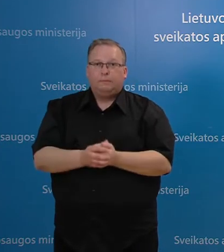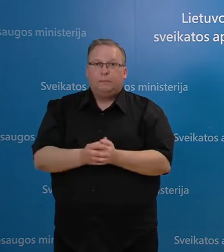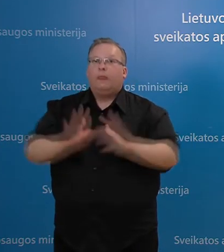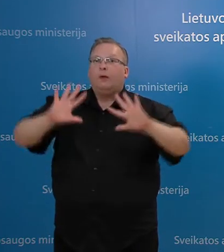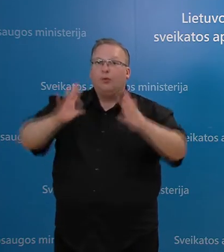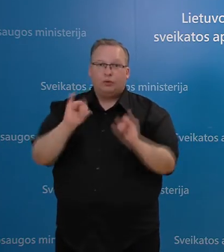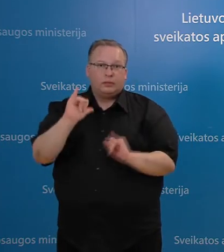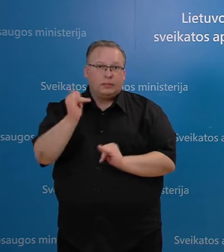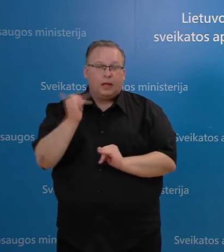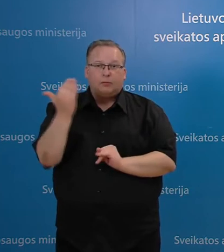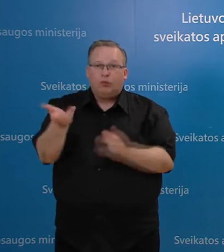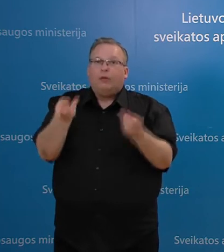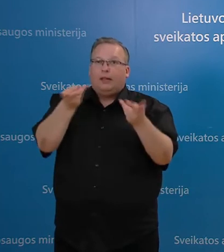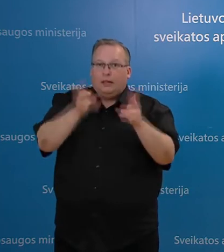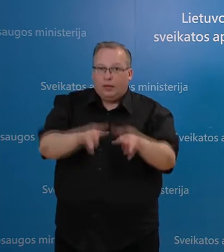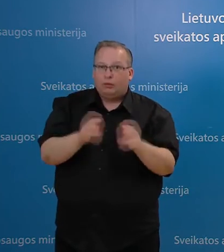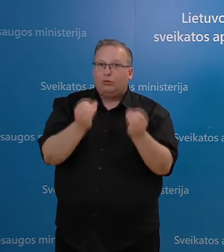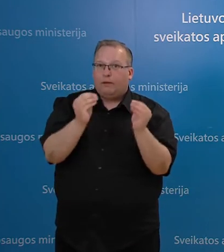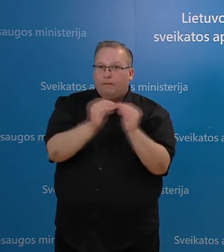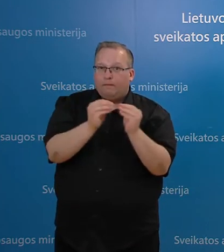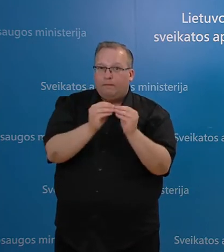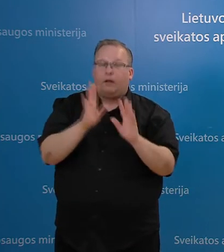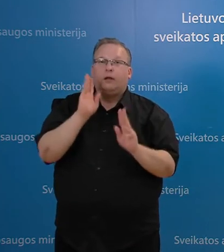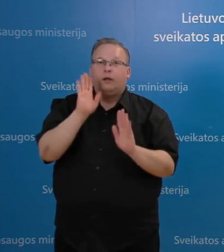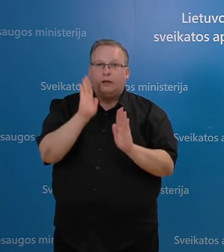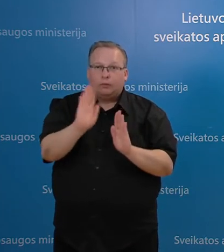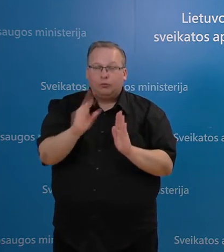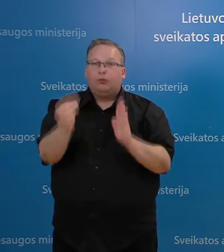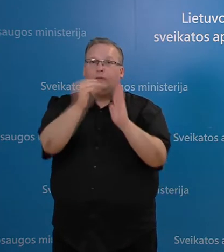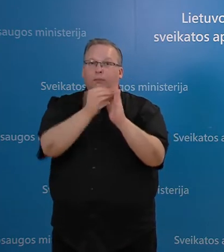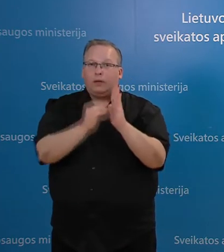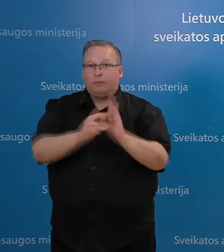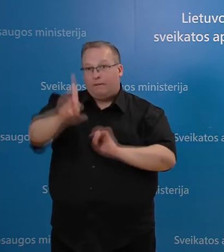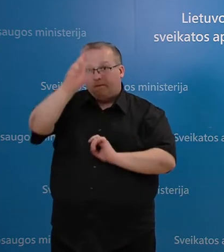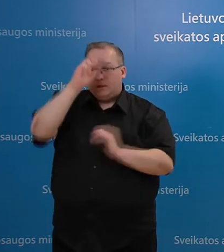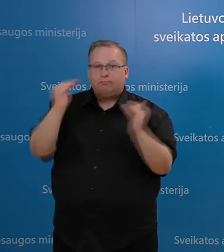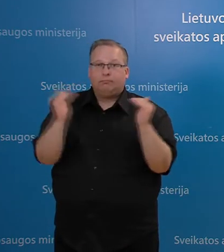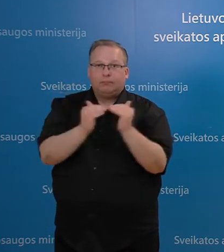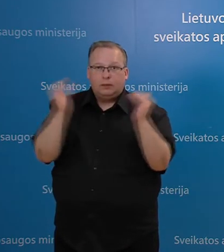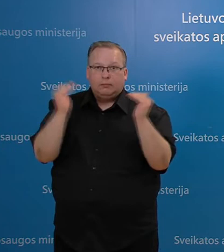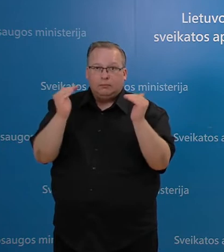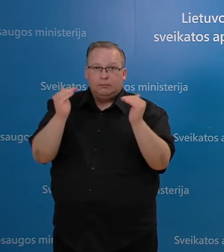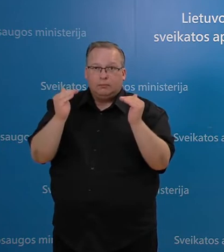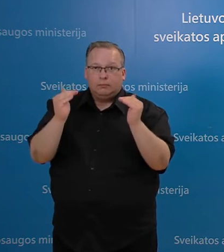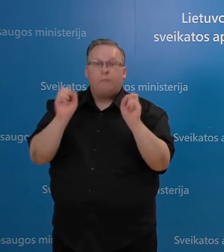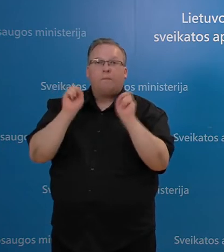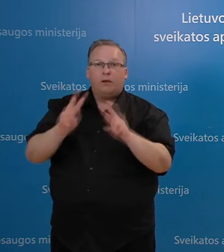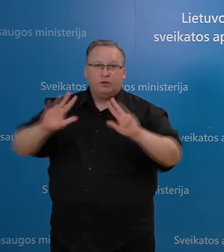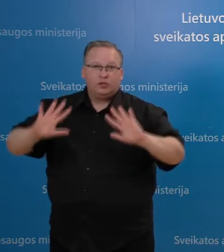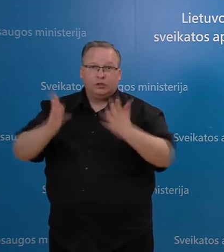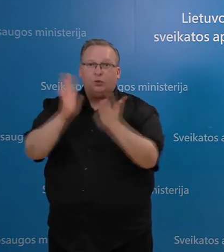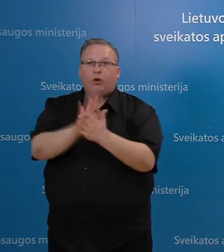Kokios sąlygos liktų ir kas būtų nustatyta valstybės lygio ekstremalioj situacijoje, kas dar